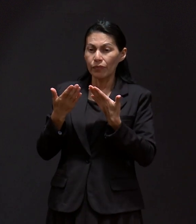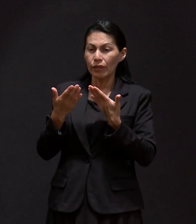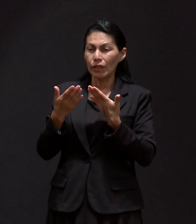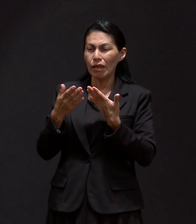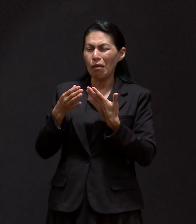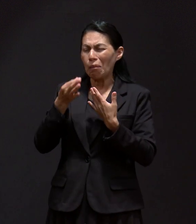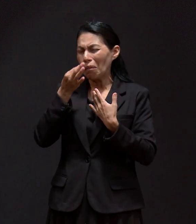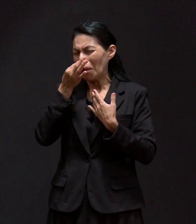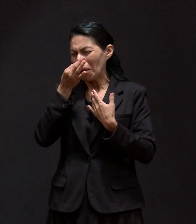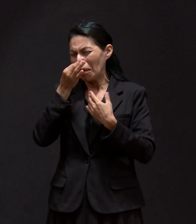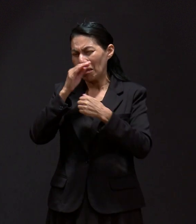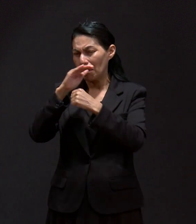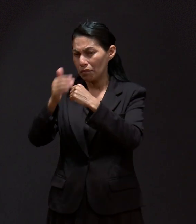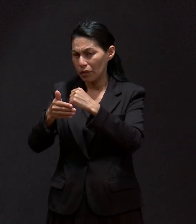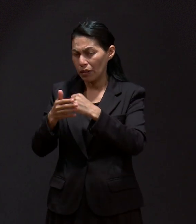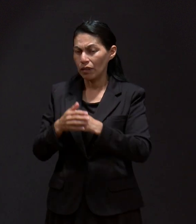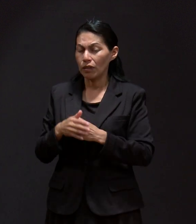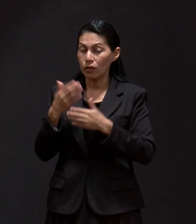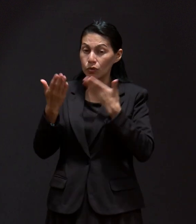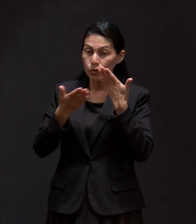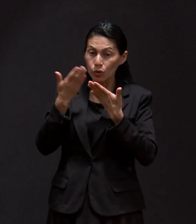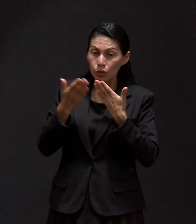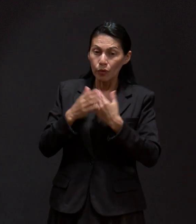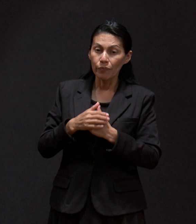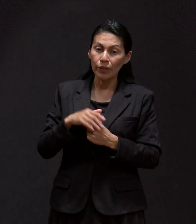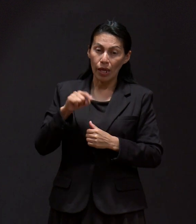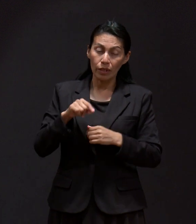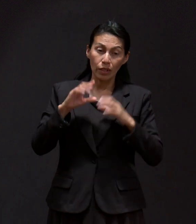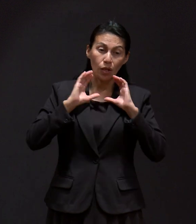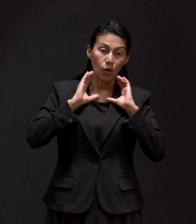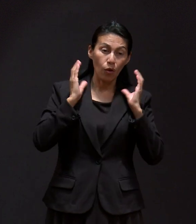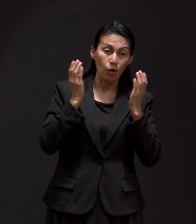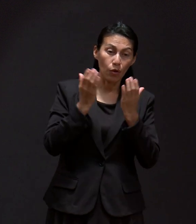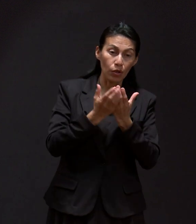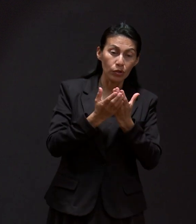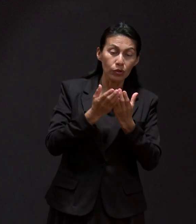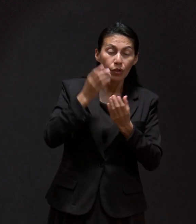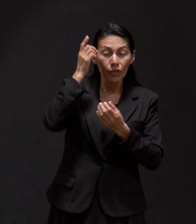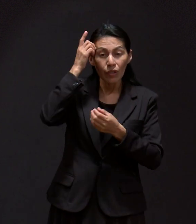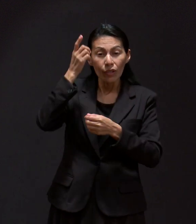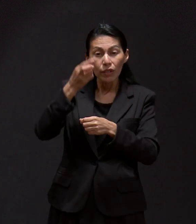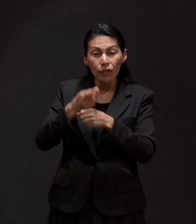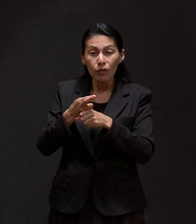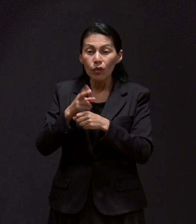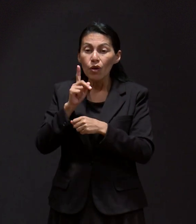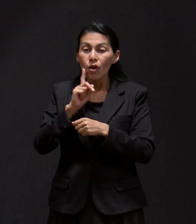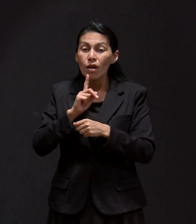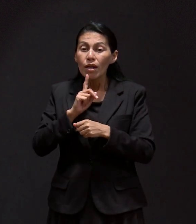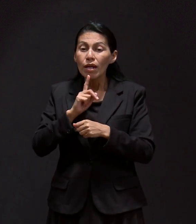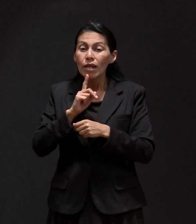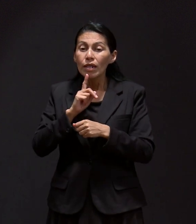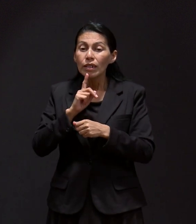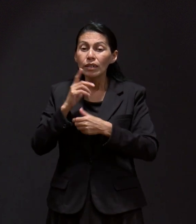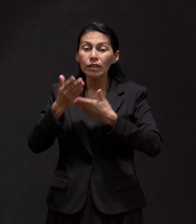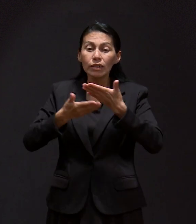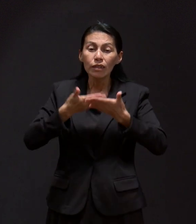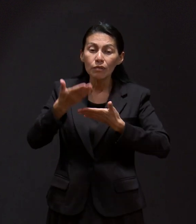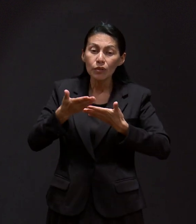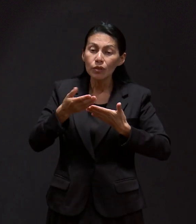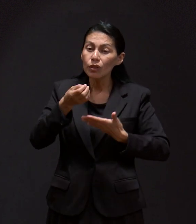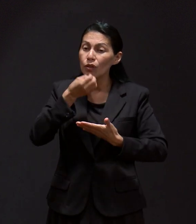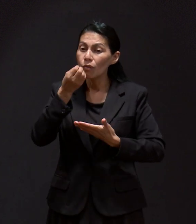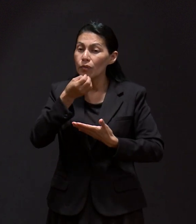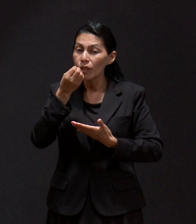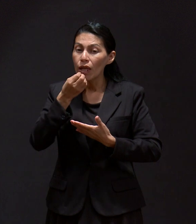ya casi al terminar la carrera hubo un congreso de directoras de servicios de alimentos de la